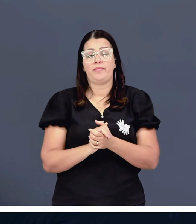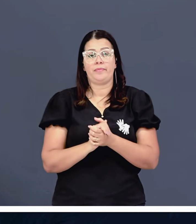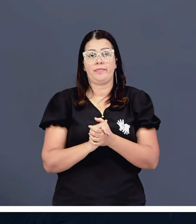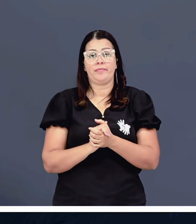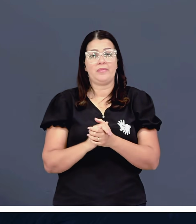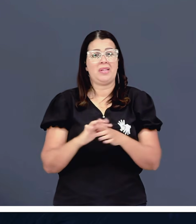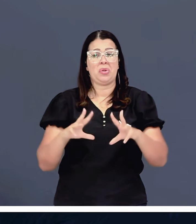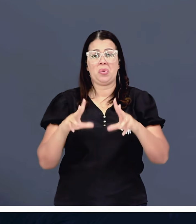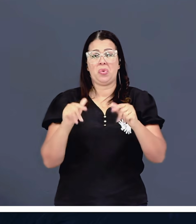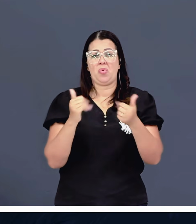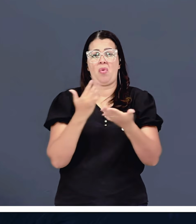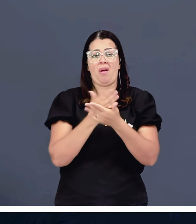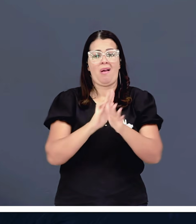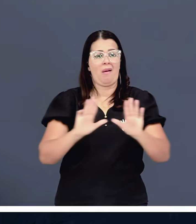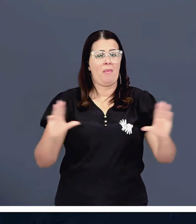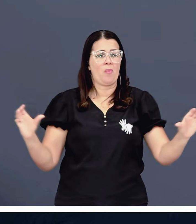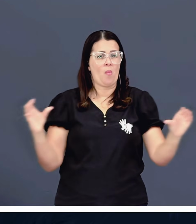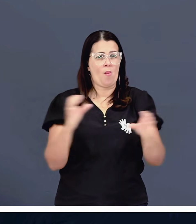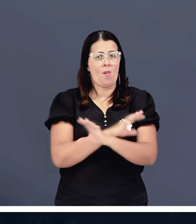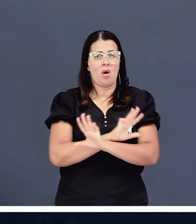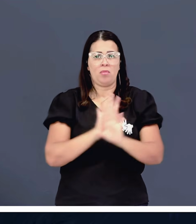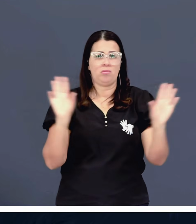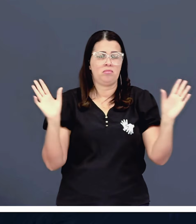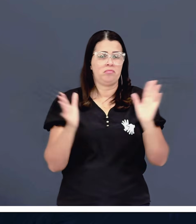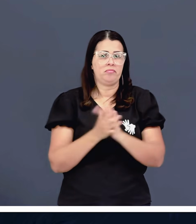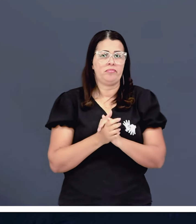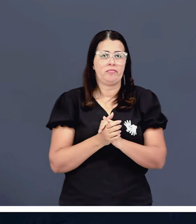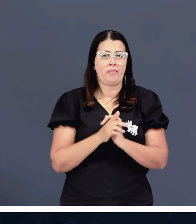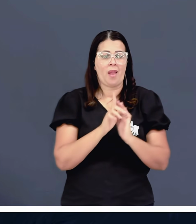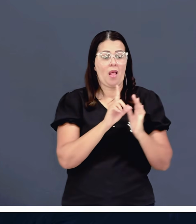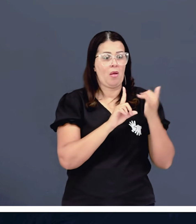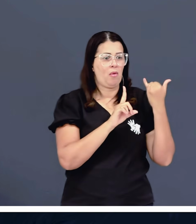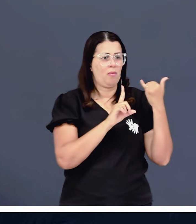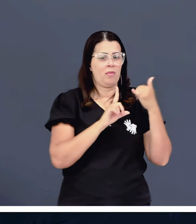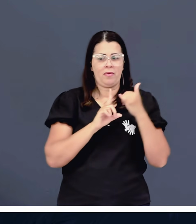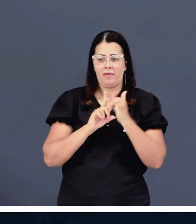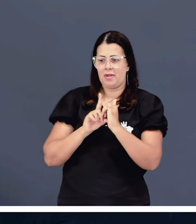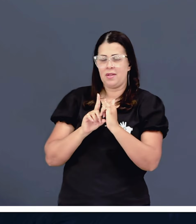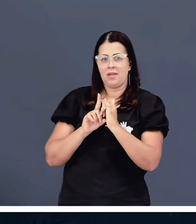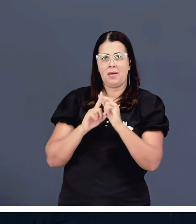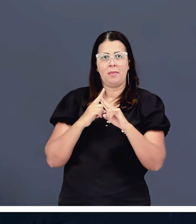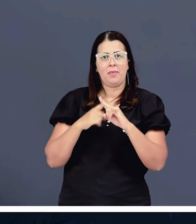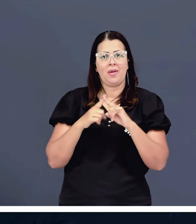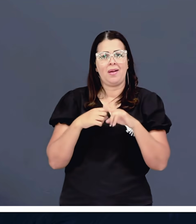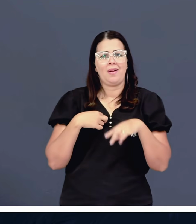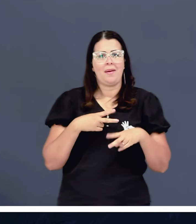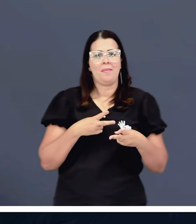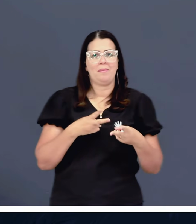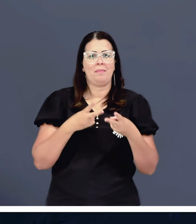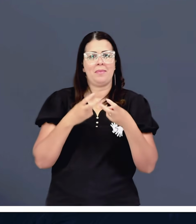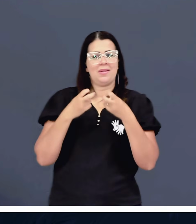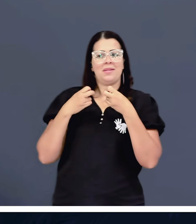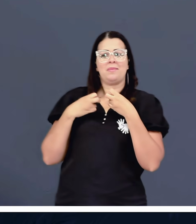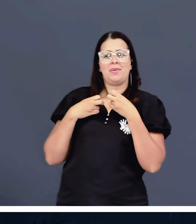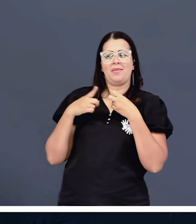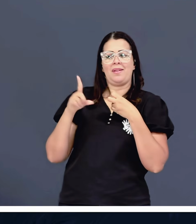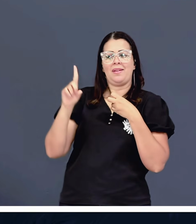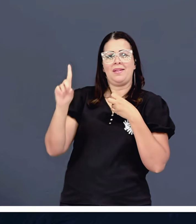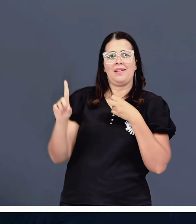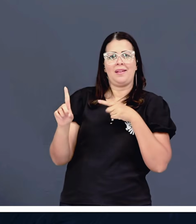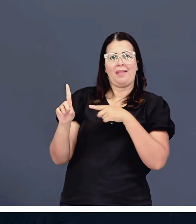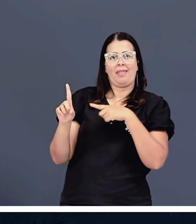Tudo acabou. Ao que o profeta diz para aquela mulher, porque ele percebeu que ela tinha, apesar